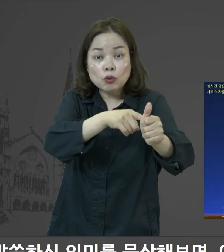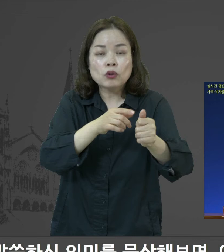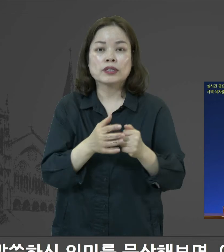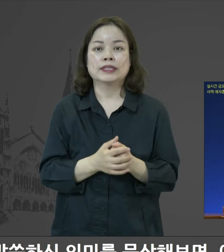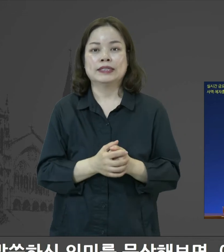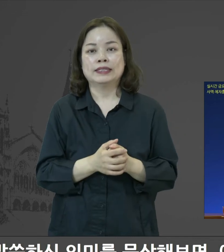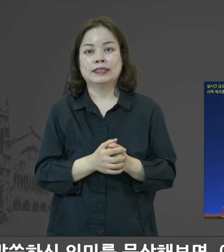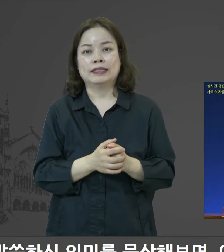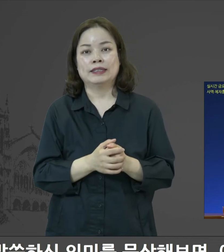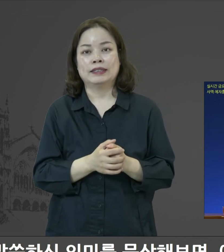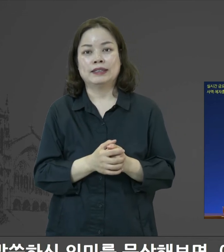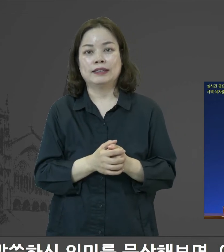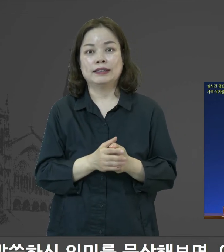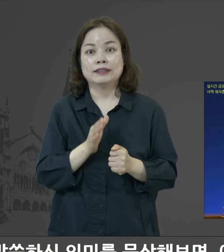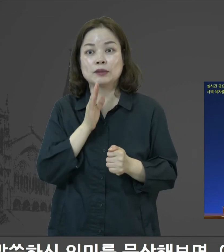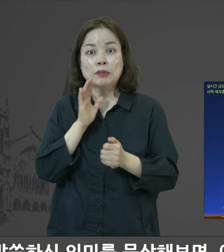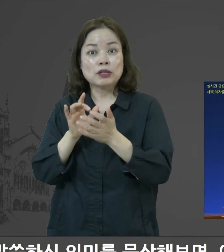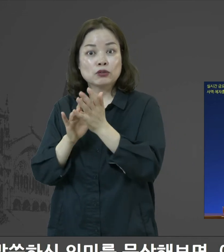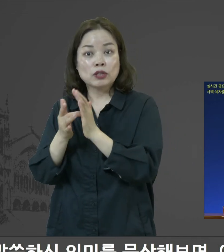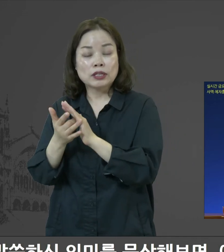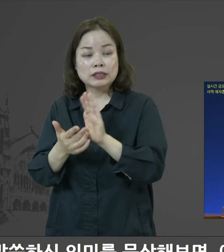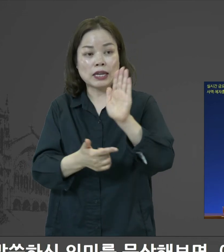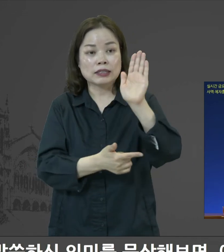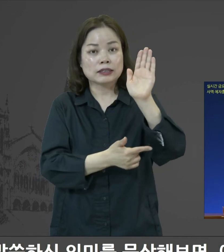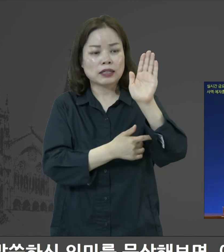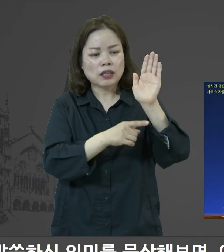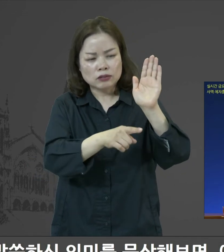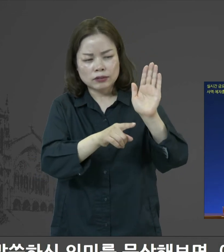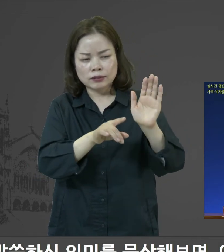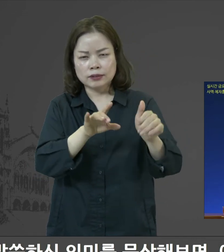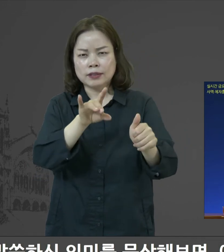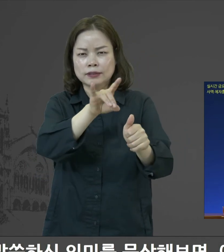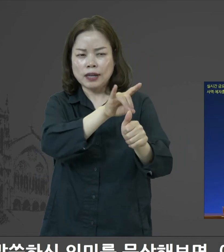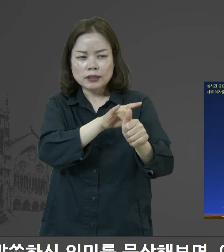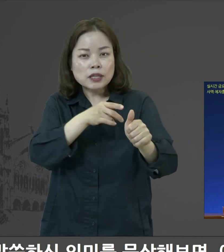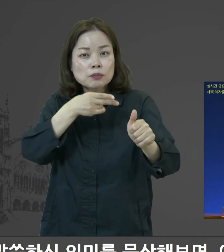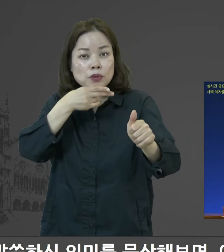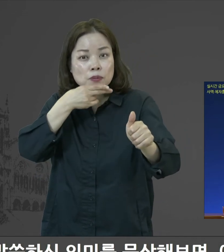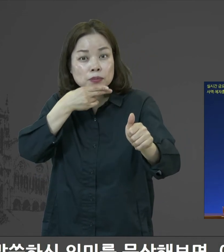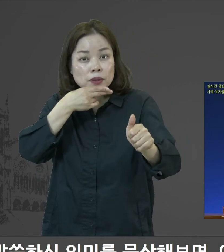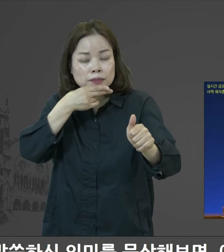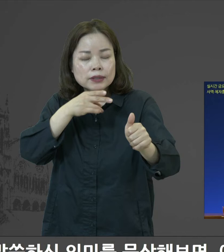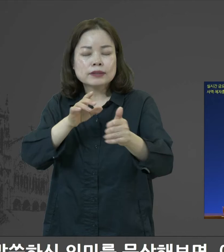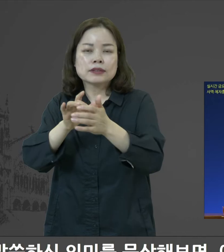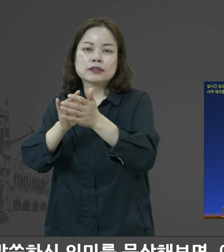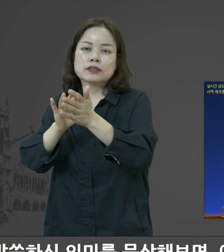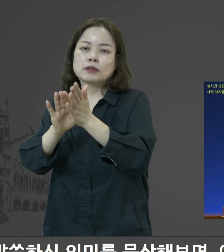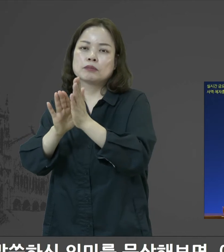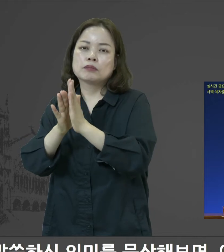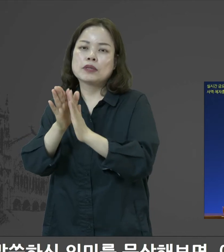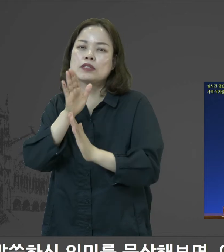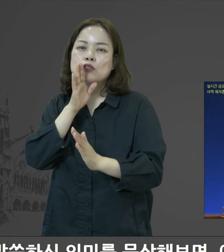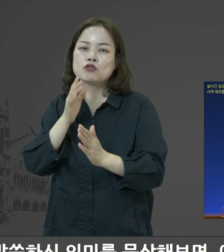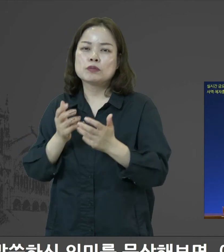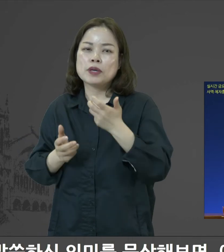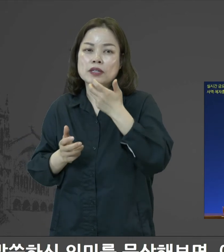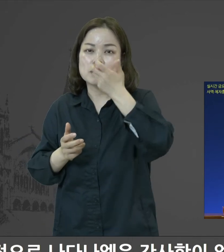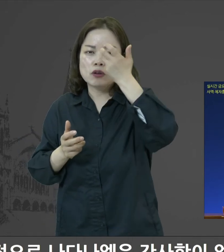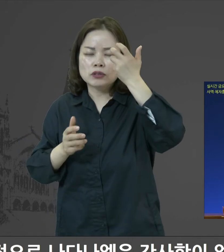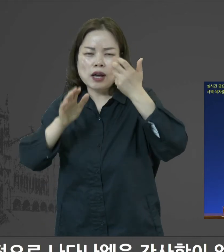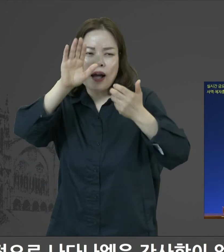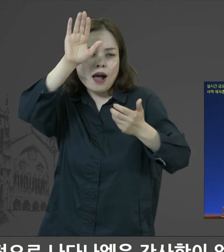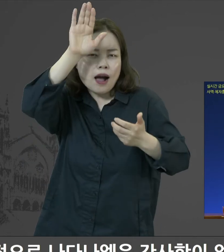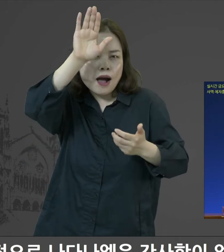그런데 정말 예수님이 나다나엘에게 너는 간사함이 없다고 얘기한 건 정말 예수님의 영성입니다.